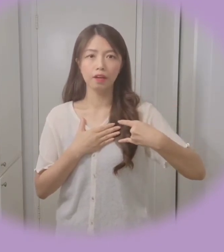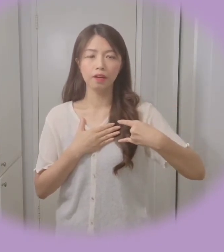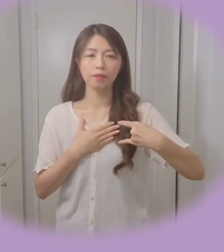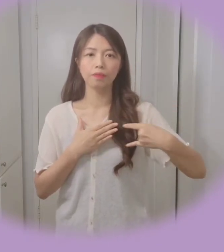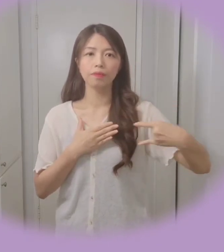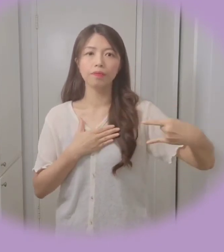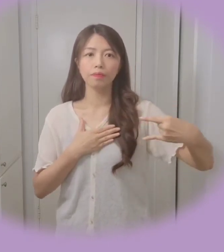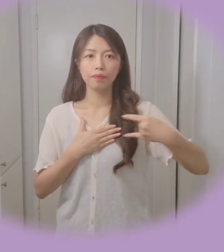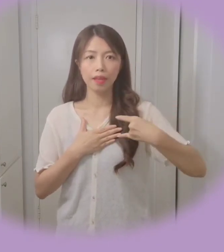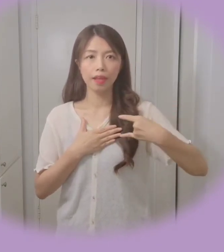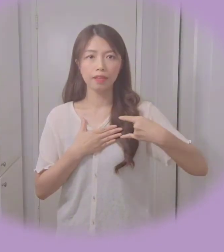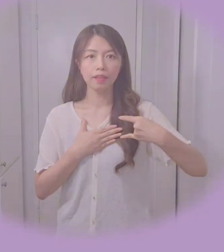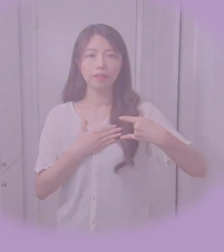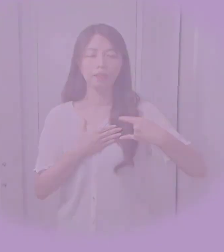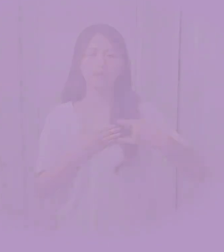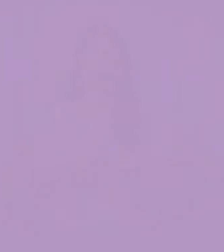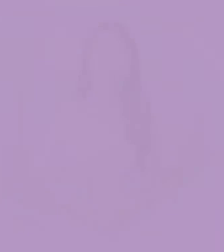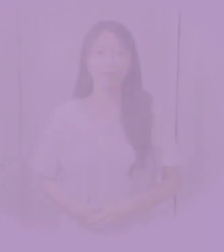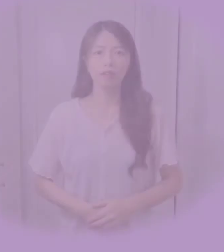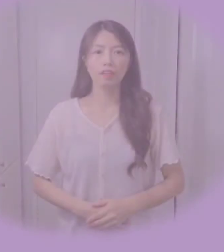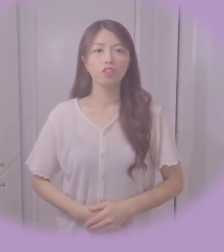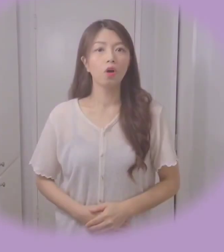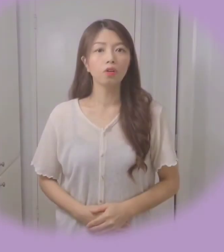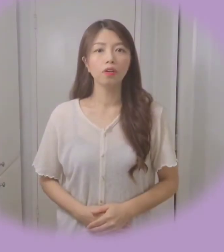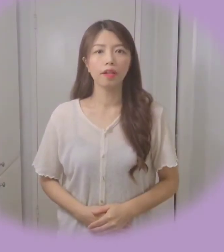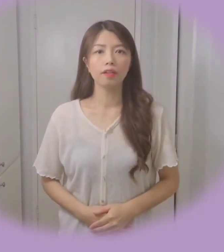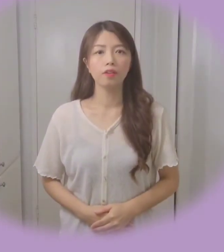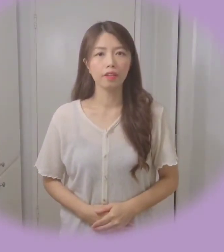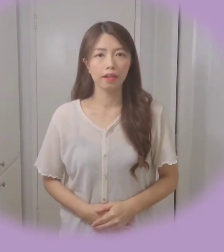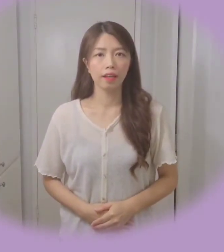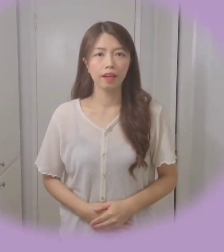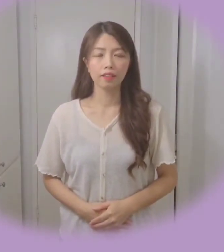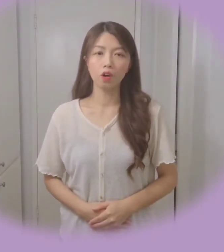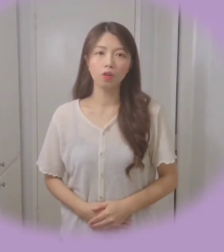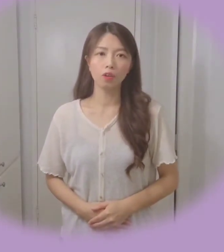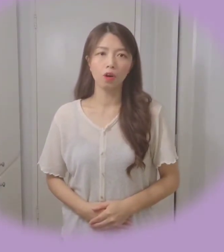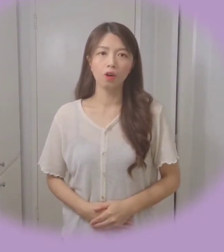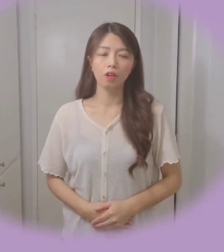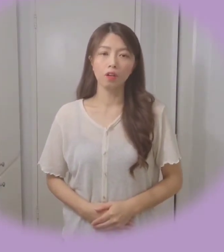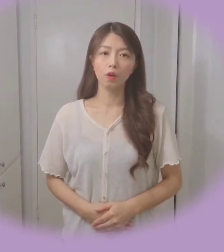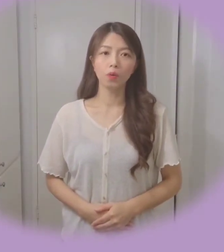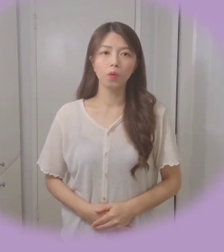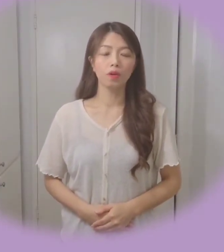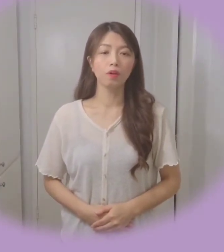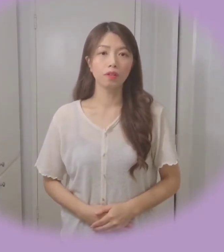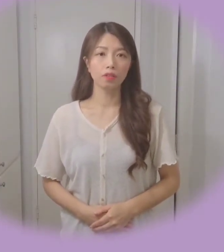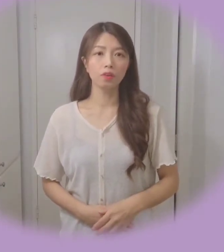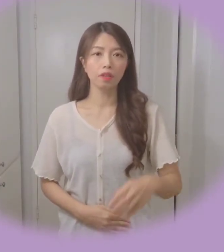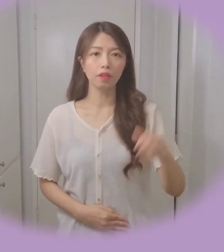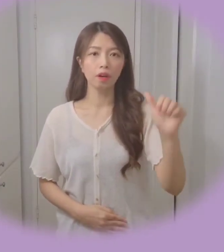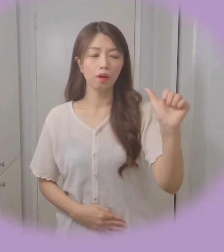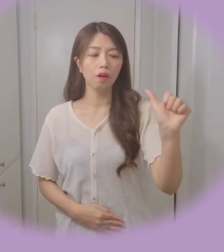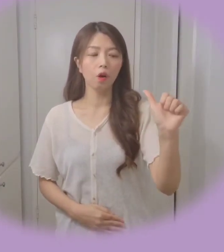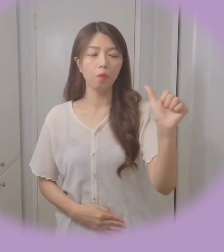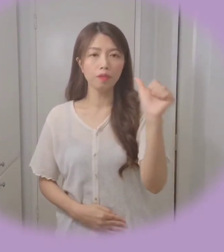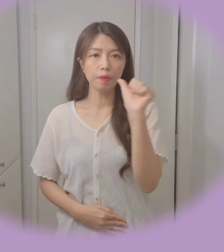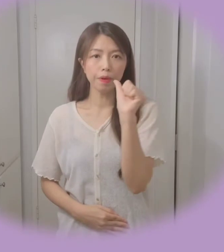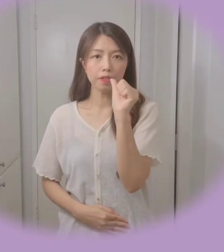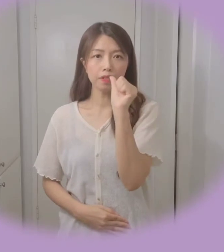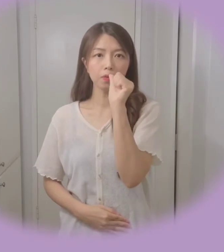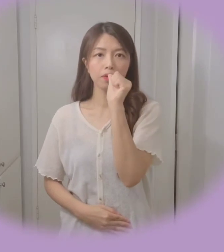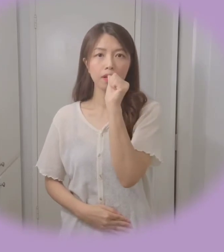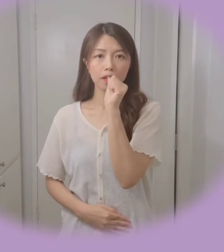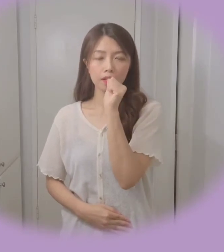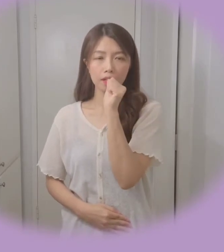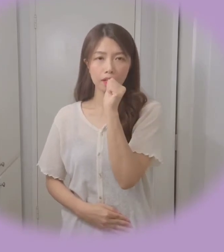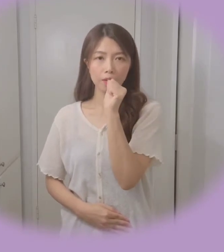돼요. 내게는 전혀 낯설지 않아, 전혀, 결코 이런 뜻의 수어는요. 엄지만